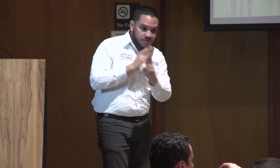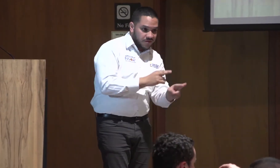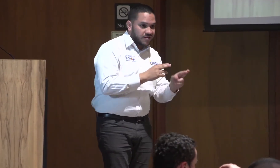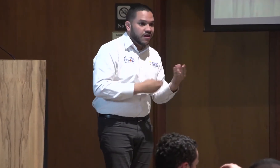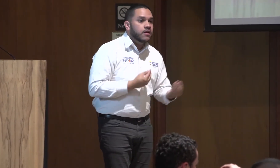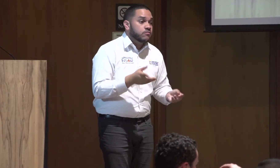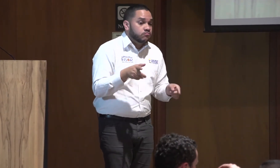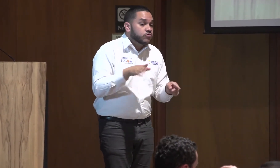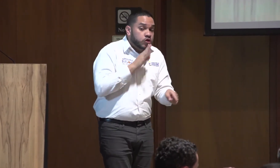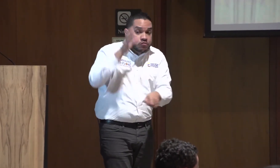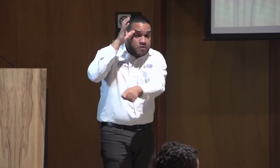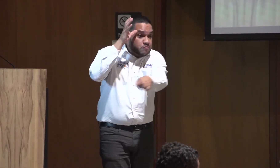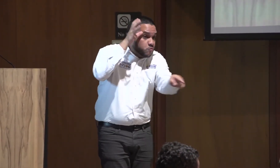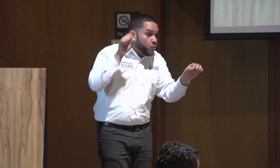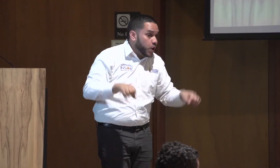saberlo.